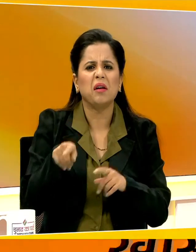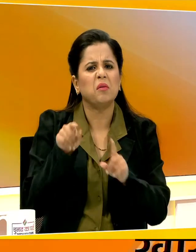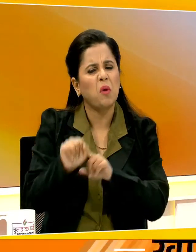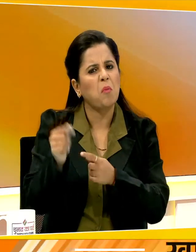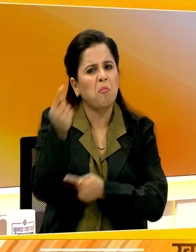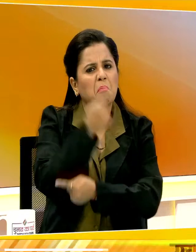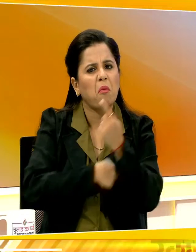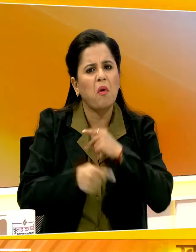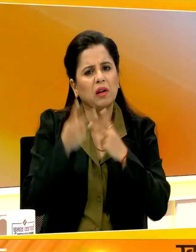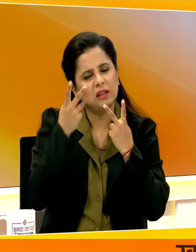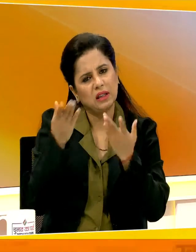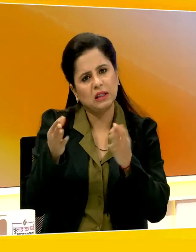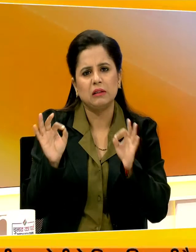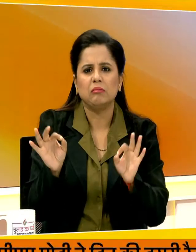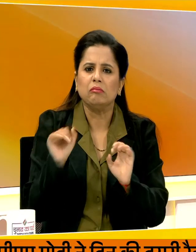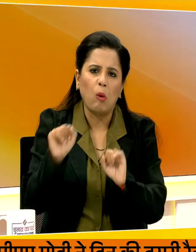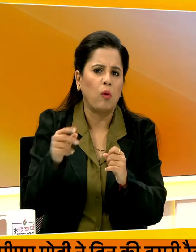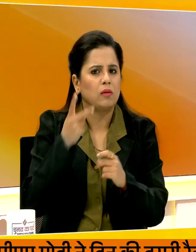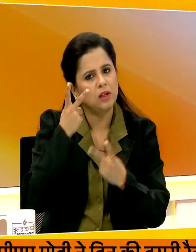उनकी राजनीति है।